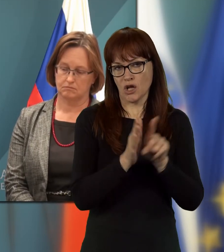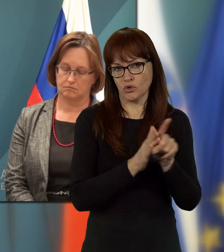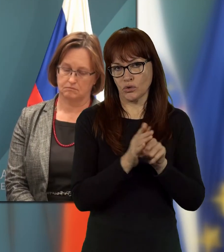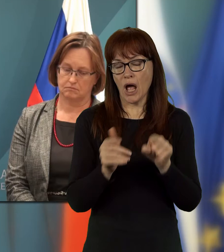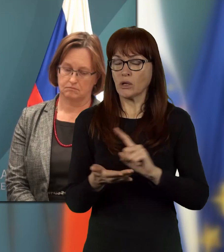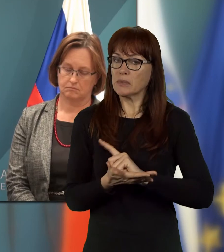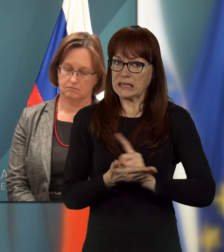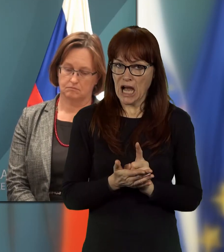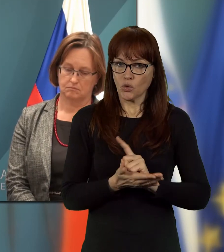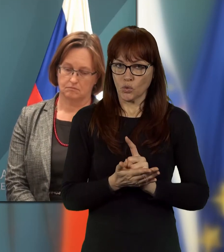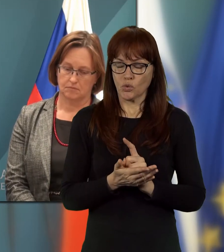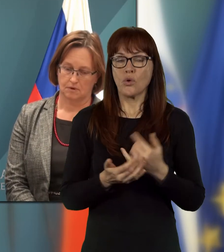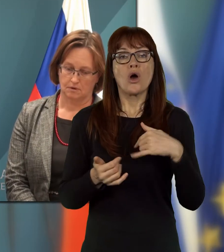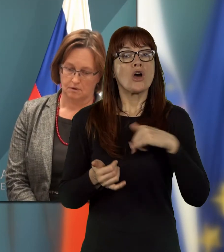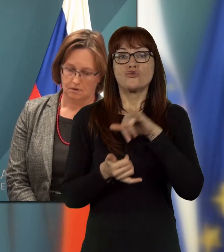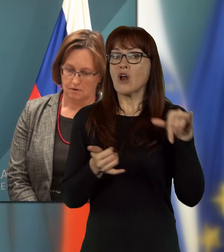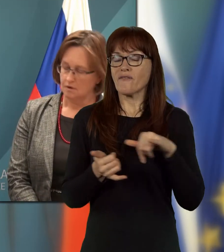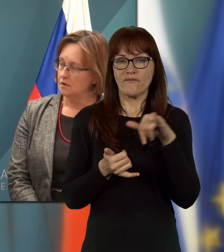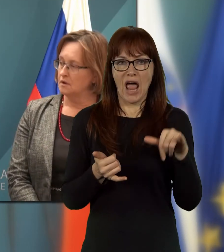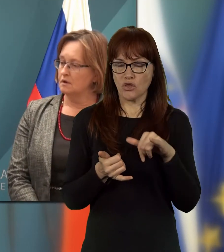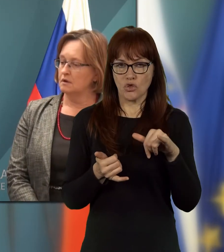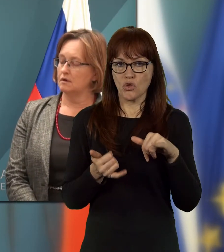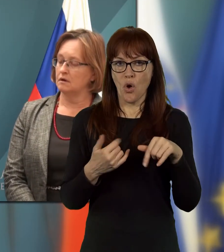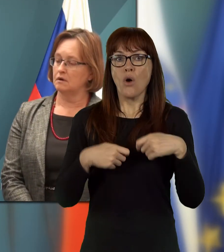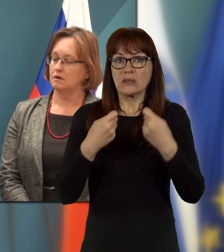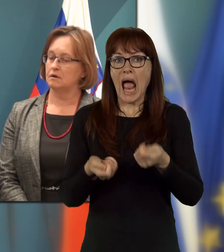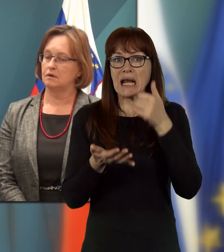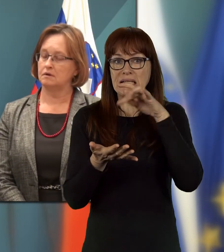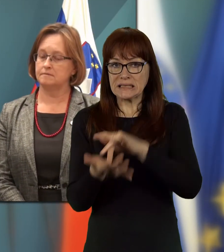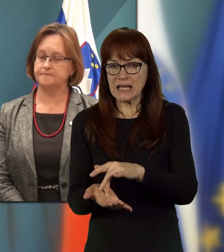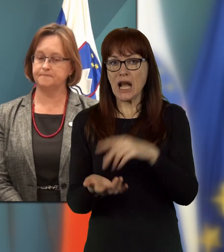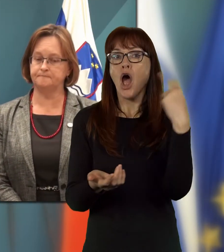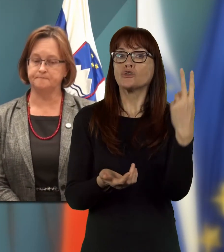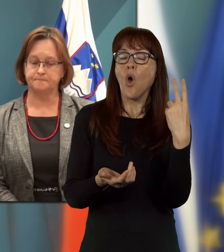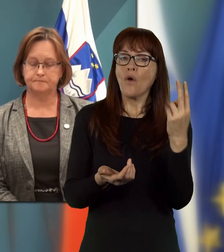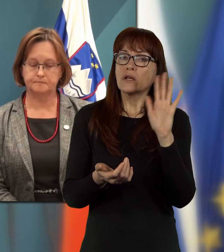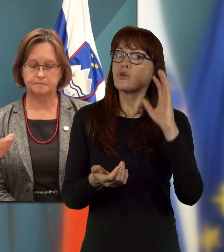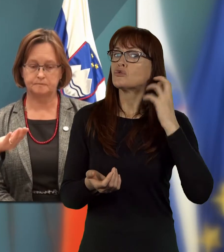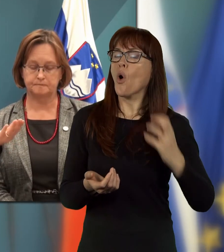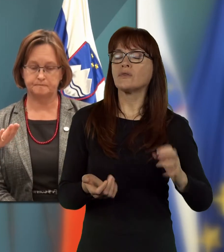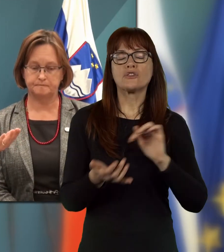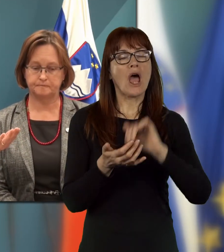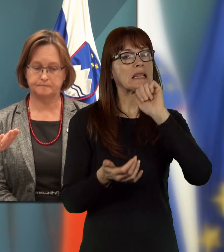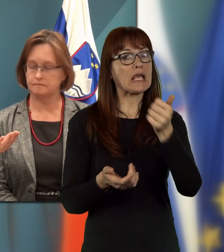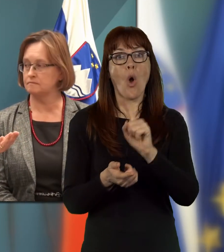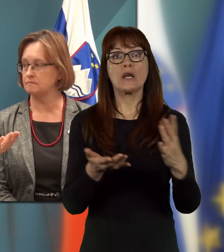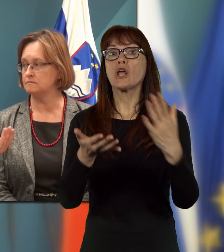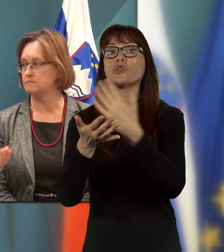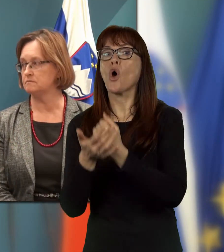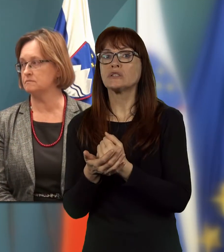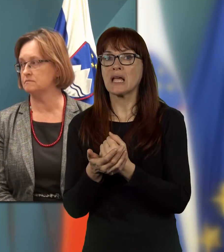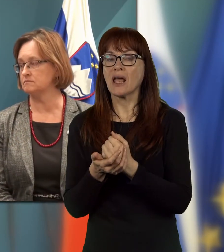rezultatov v tem trenutku, smo si pa še vedno dali cilj, ki ga Slovenija v svoji zgodovini še nikoli